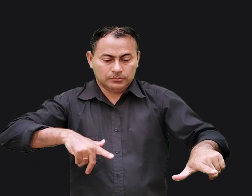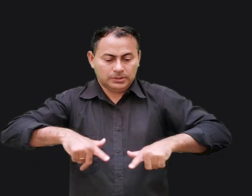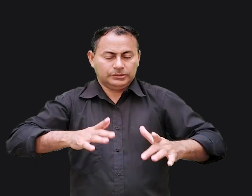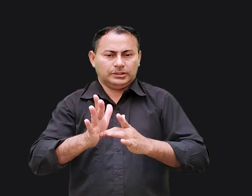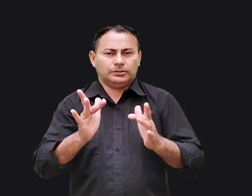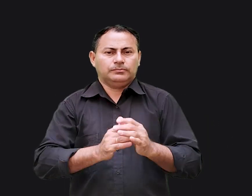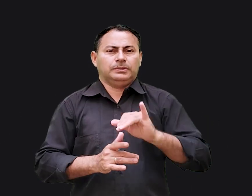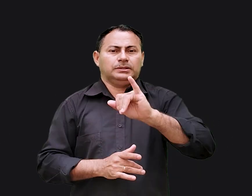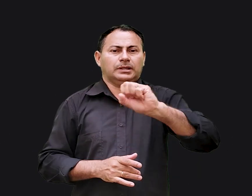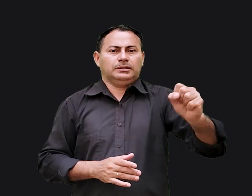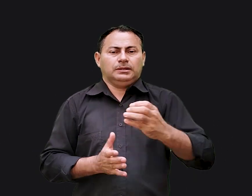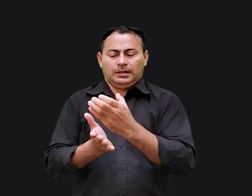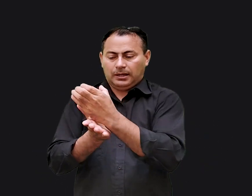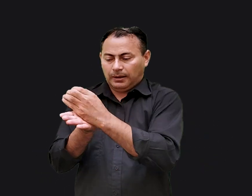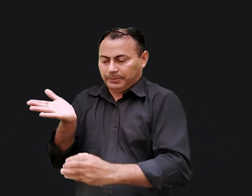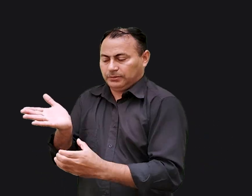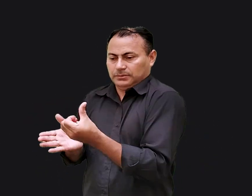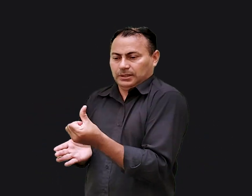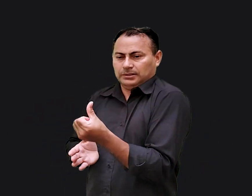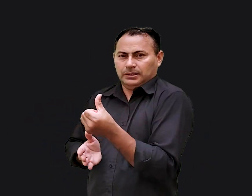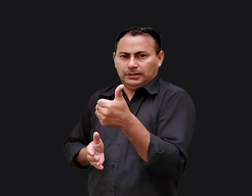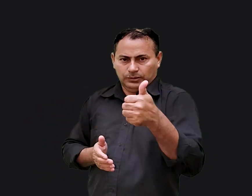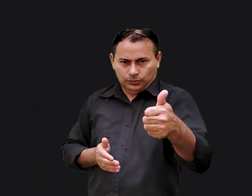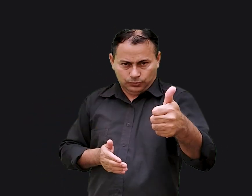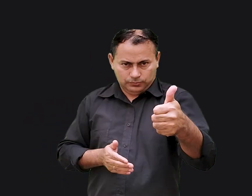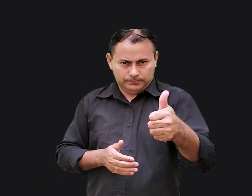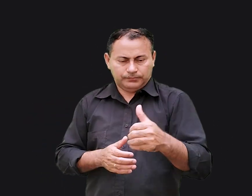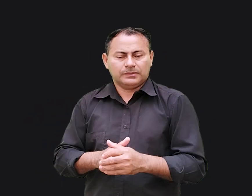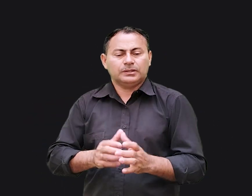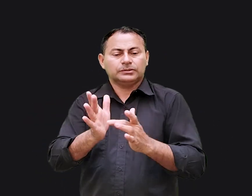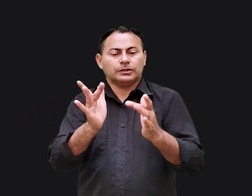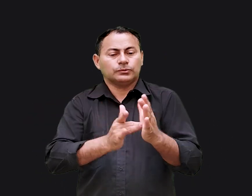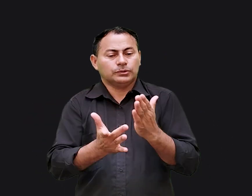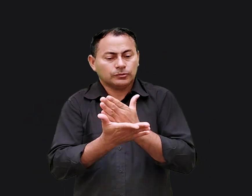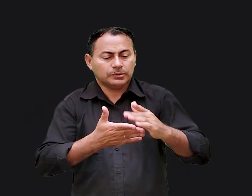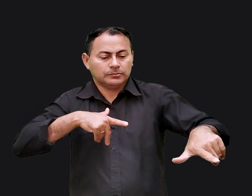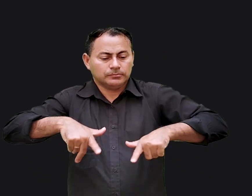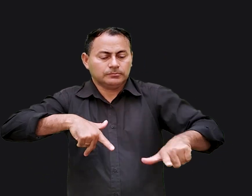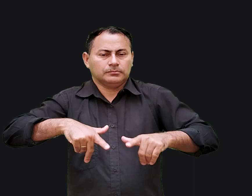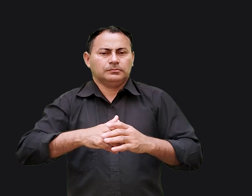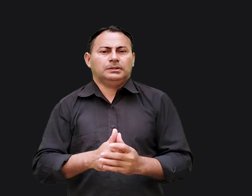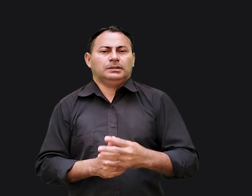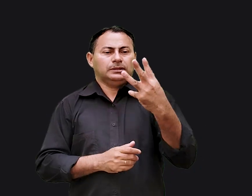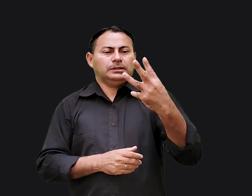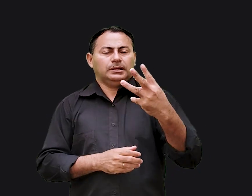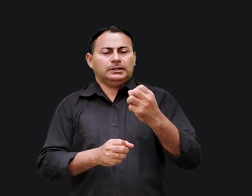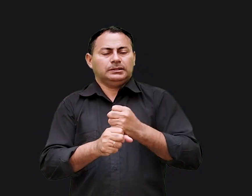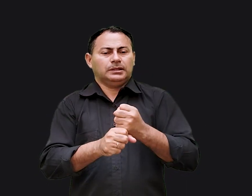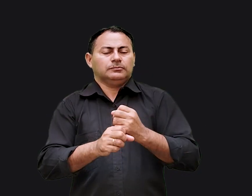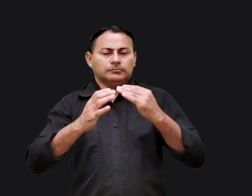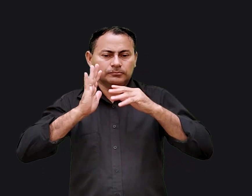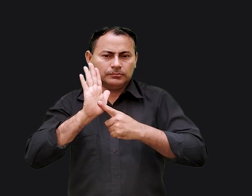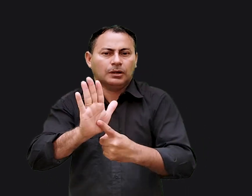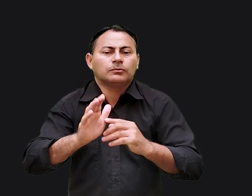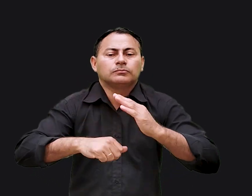em Isaías capítulo 61. Jesus começou seu ministério de 3 anos com um manifesto, o